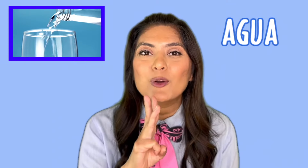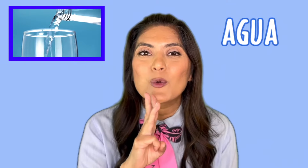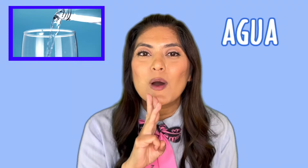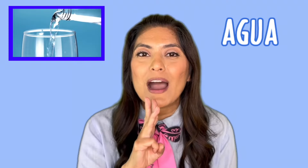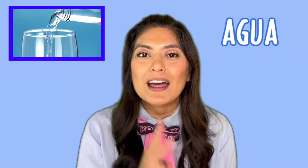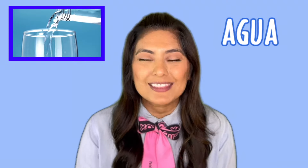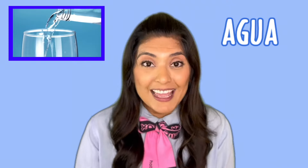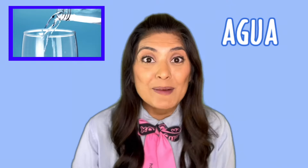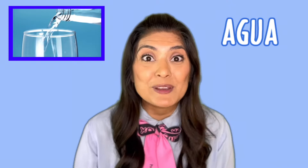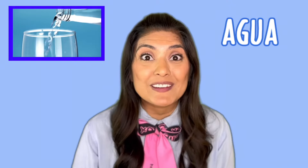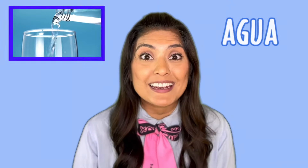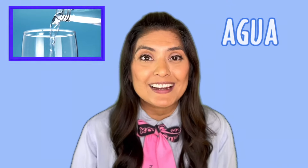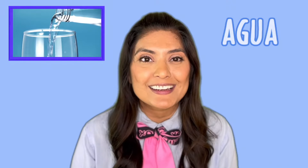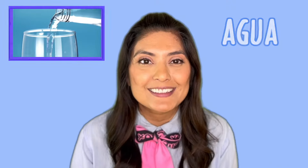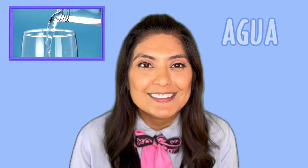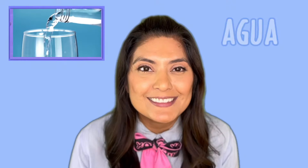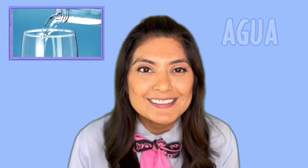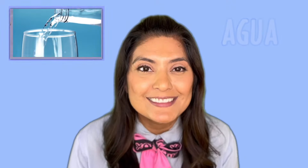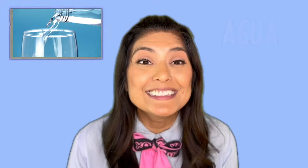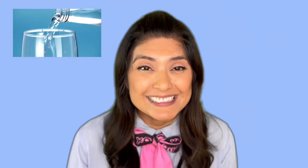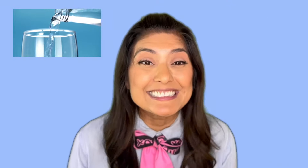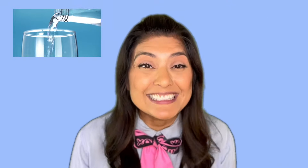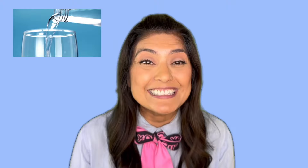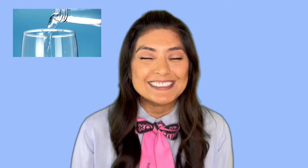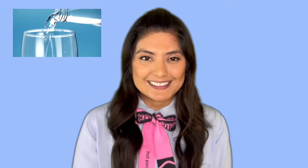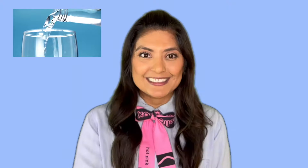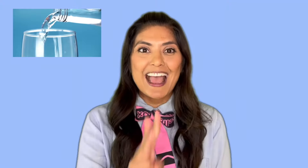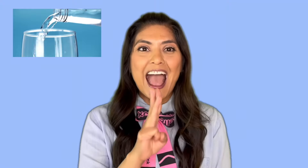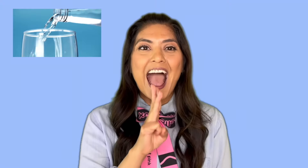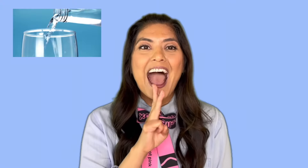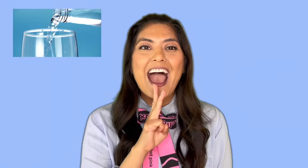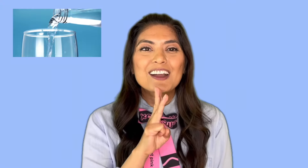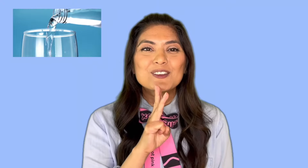Agua. Déjame ver. Sí. Agua.